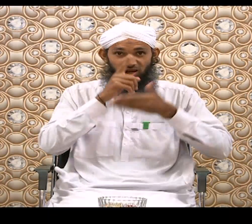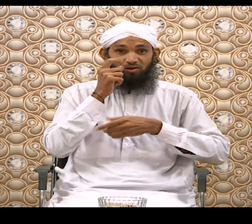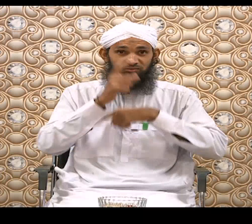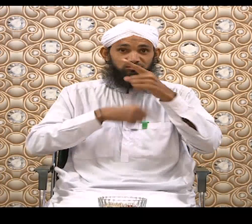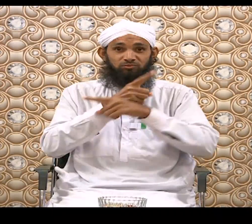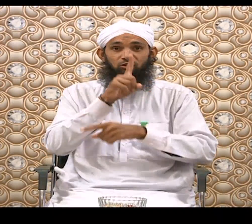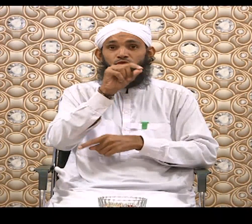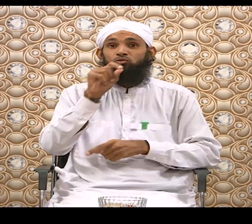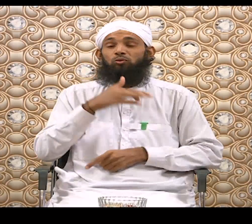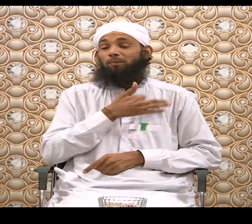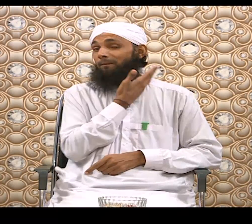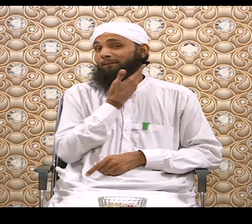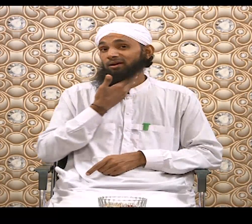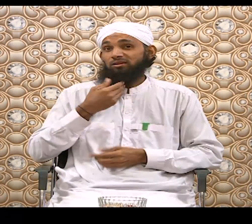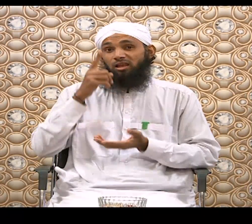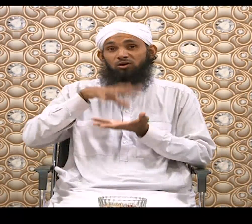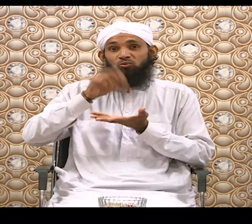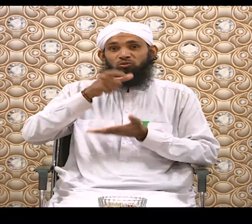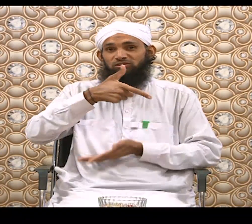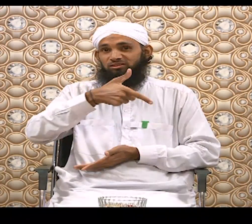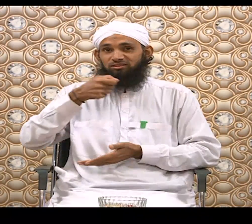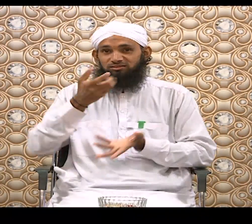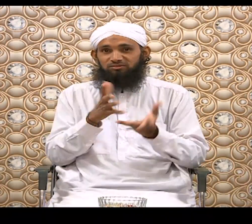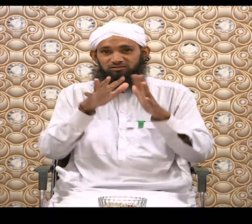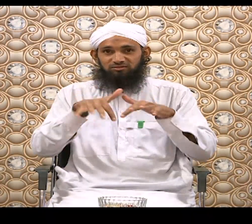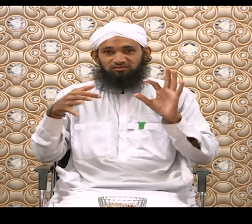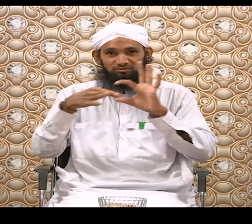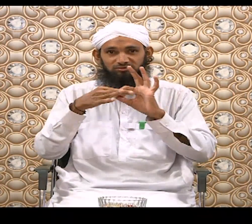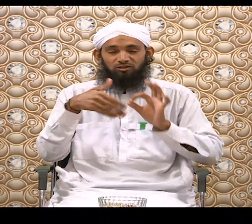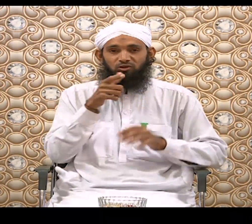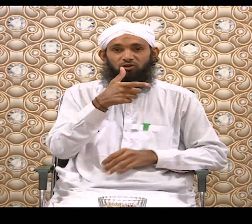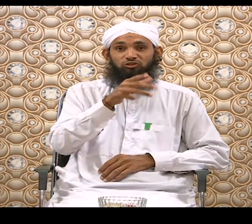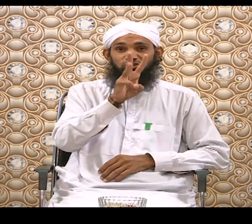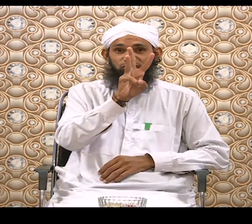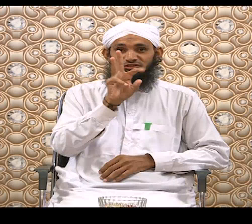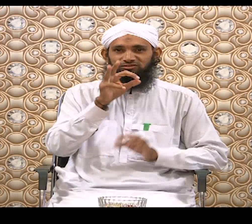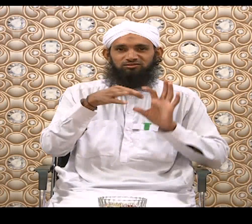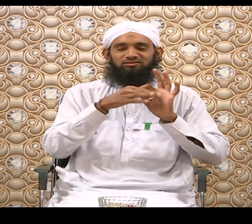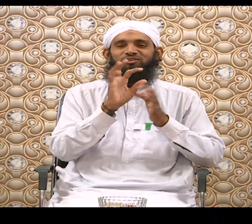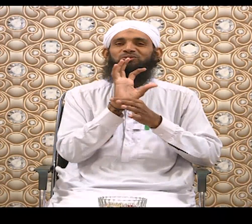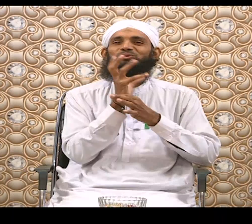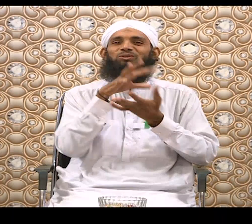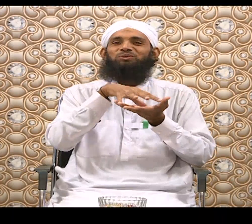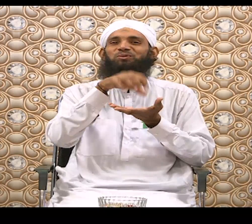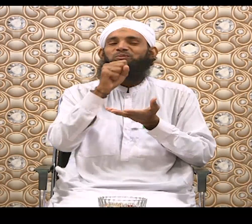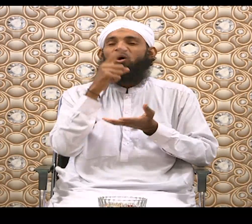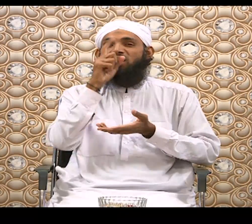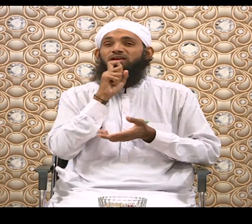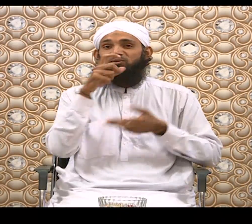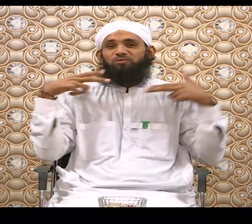حاجتیں پوری فرمائے گا ستر آخرت کی اور تیس دنیا کی اور اللہ پاک ایک فرشتہ مقرر فرما